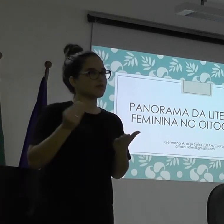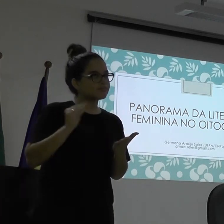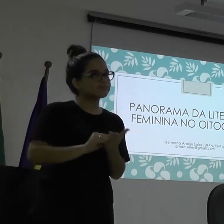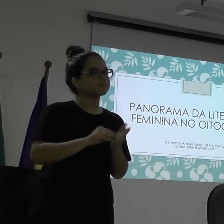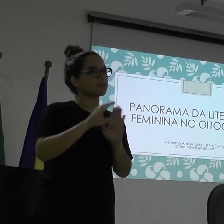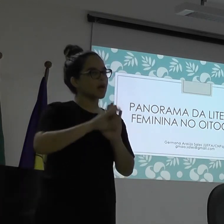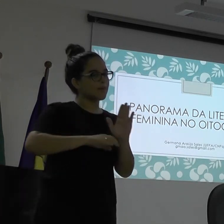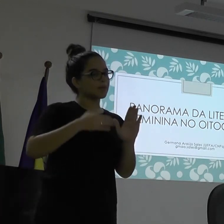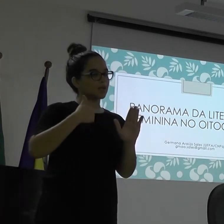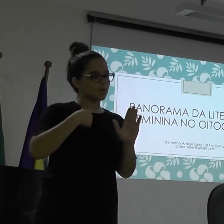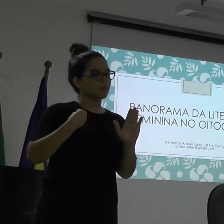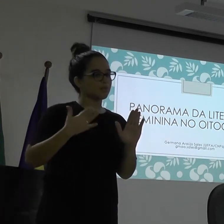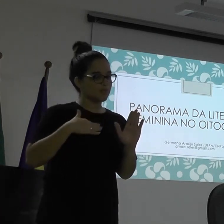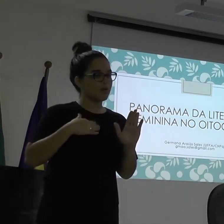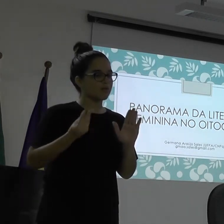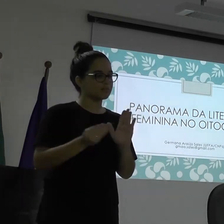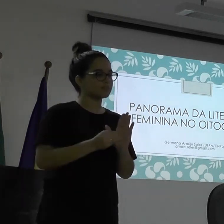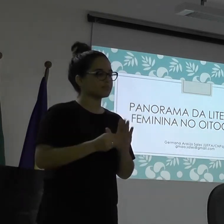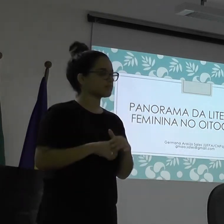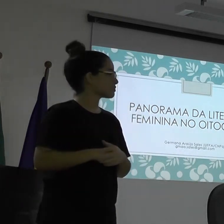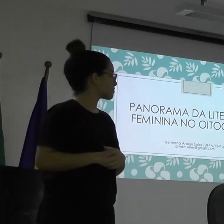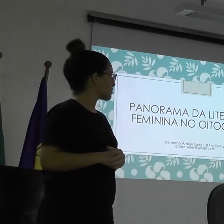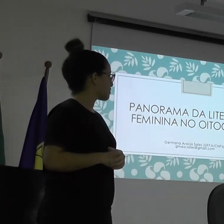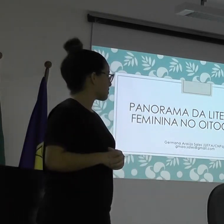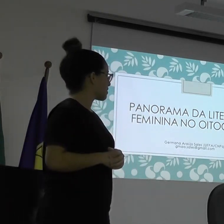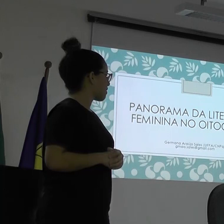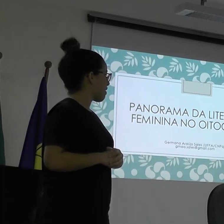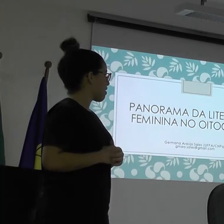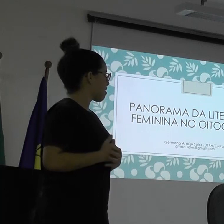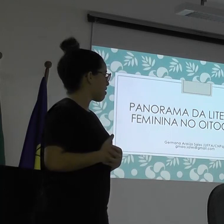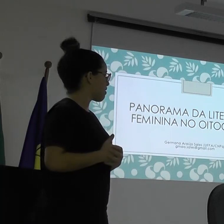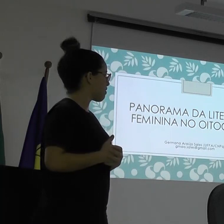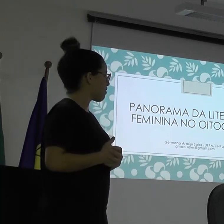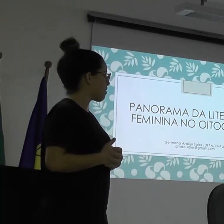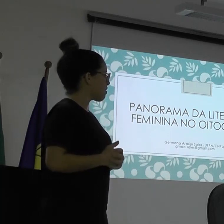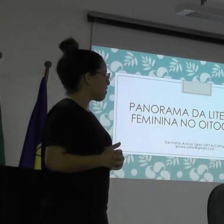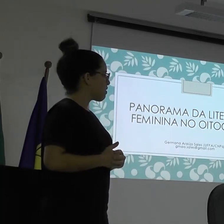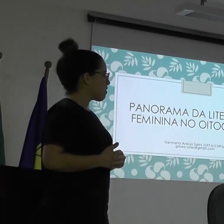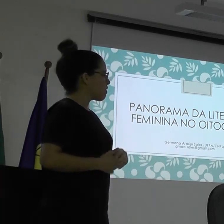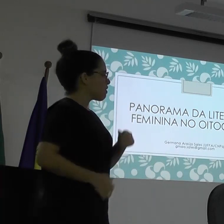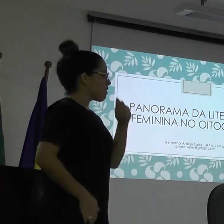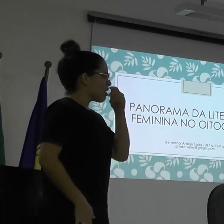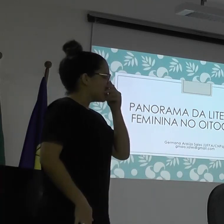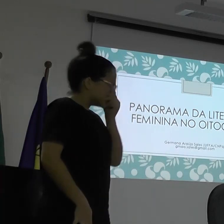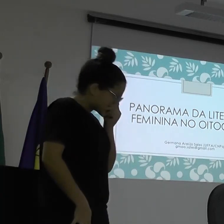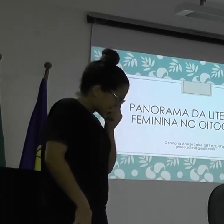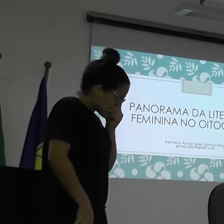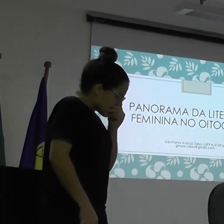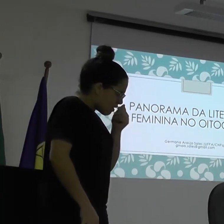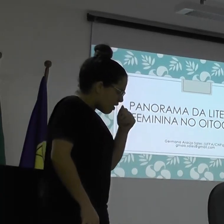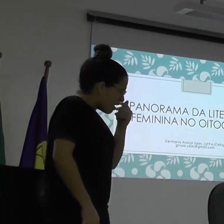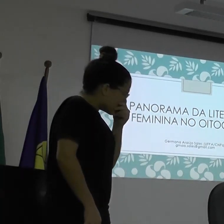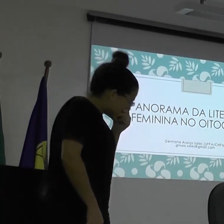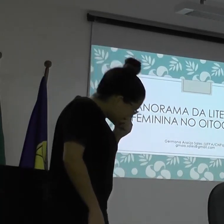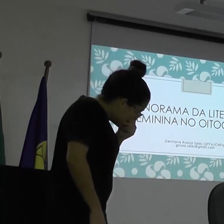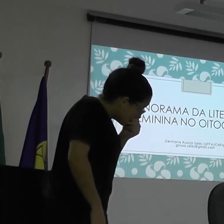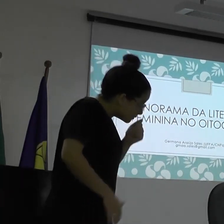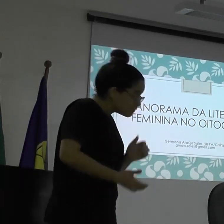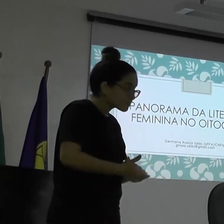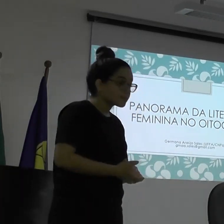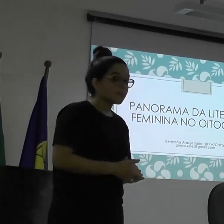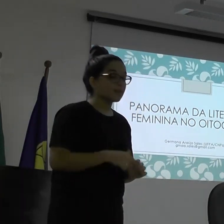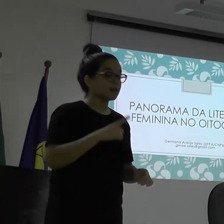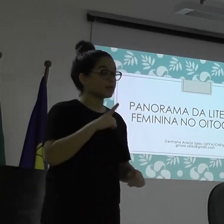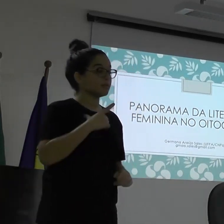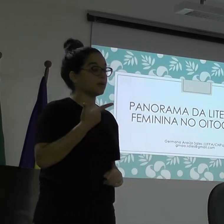Dá uma olhadinha, me ajuda. Mas enfim, tem também o Berço do Canto, que